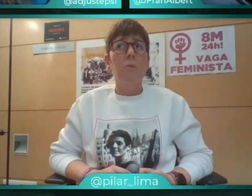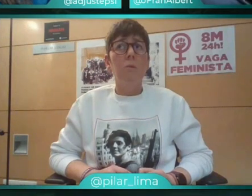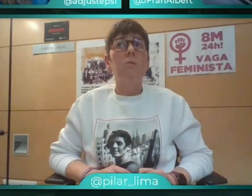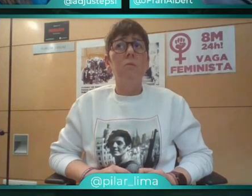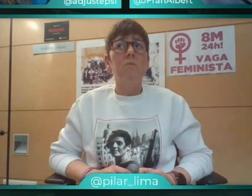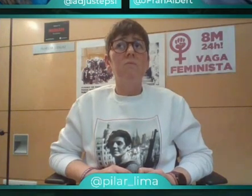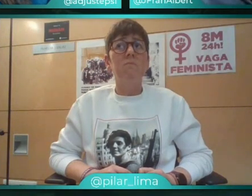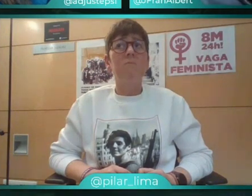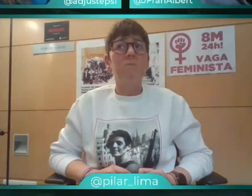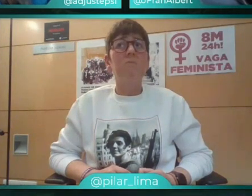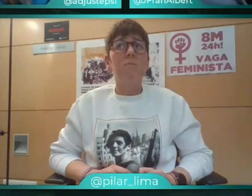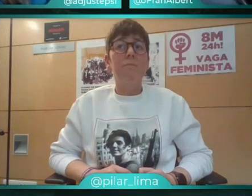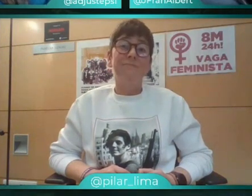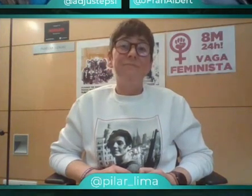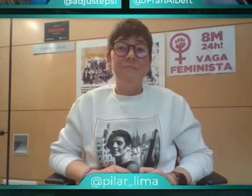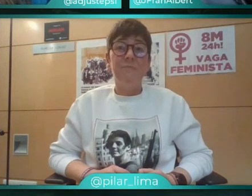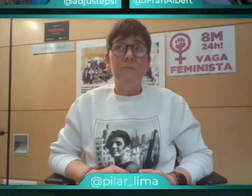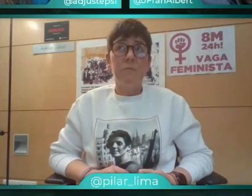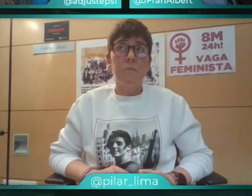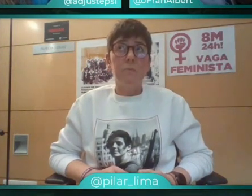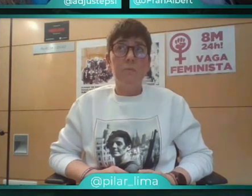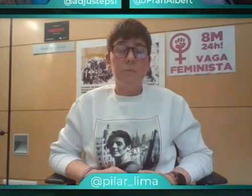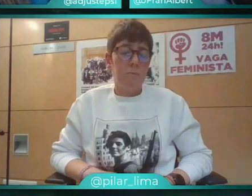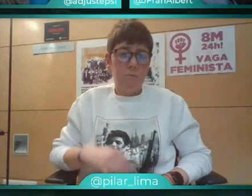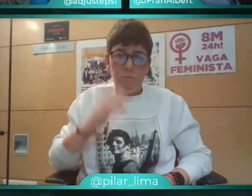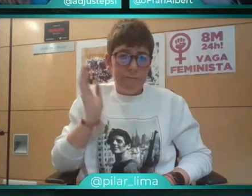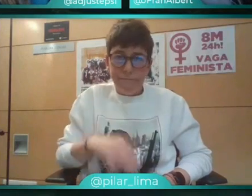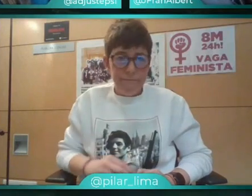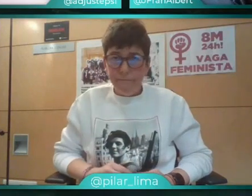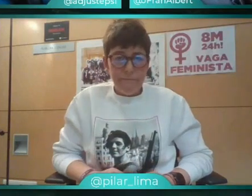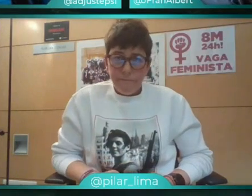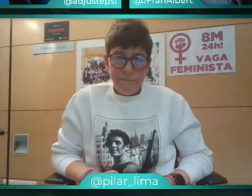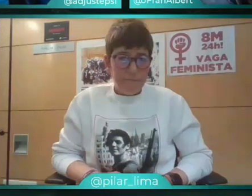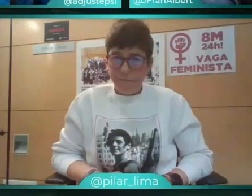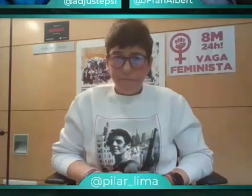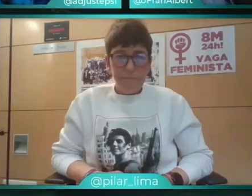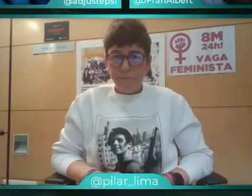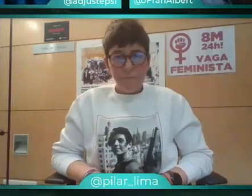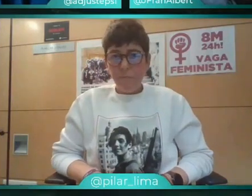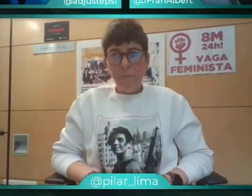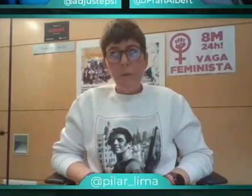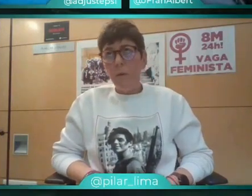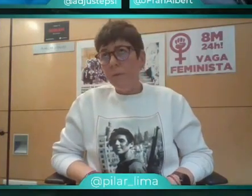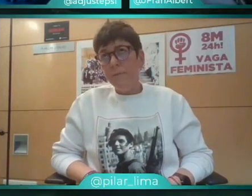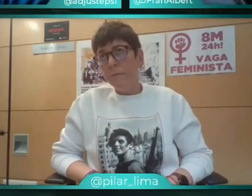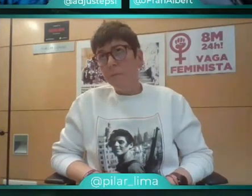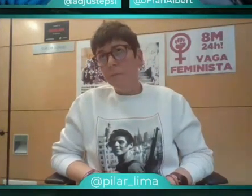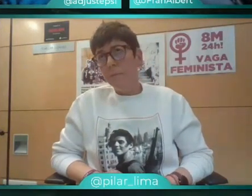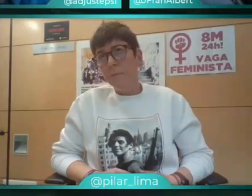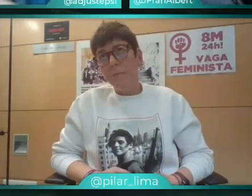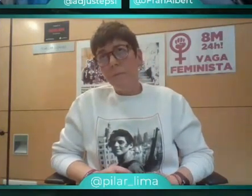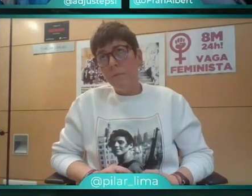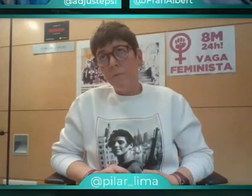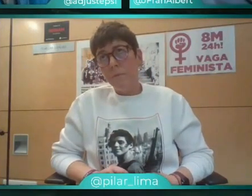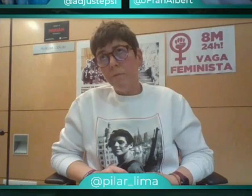izquierdas no para una mujer yo creo que es sin exagerar tres o cuatro veces más tóxico es es muy